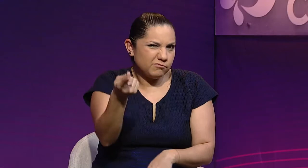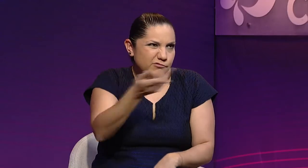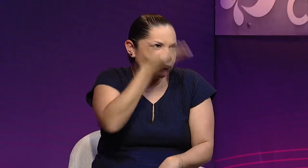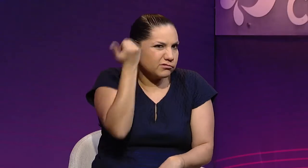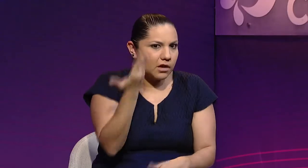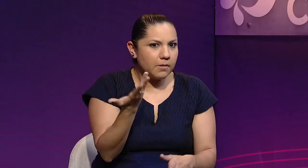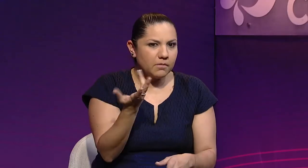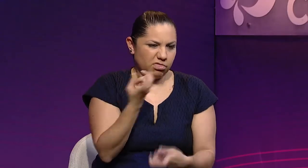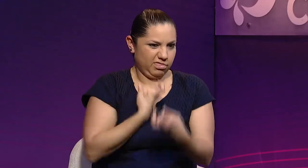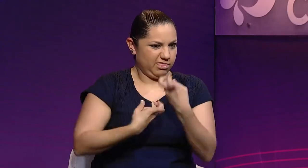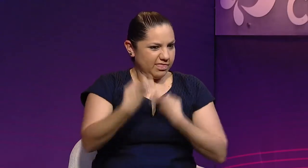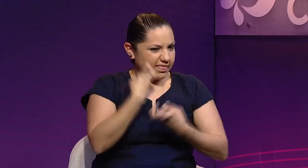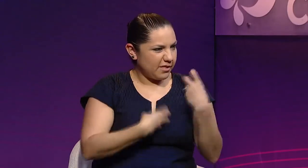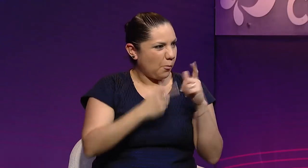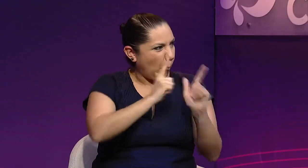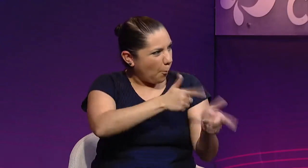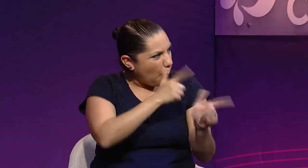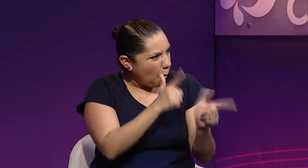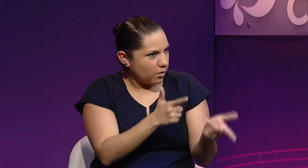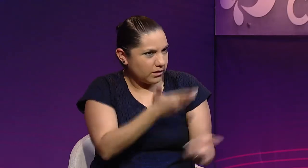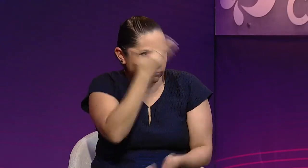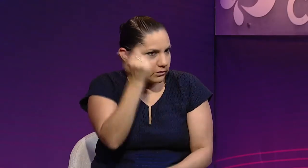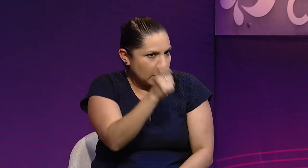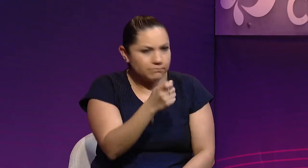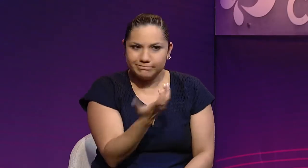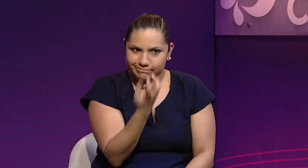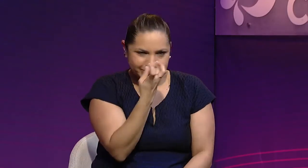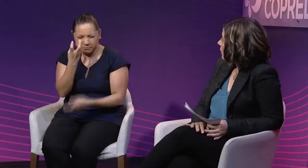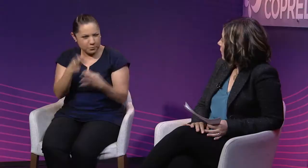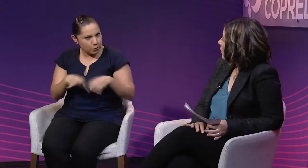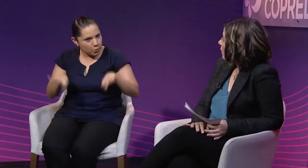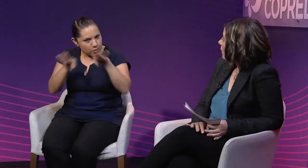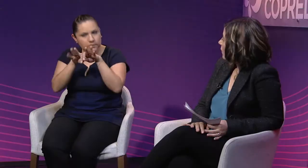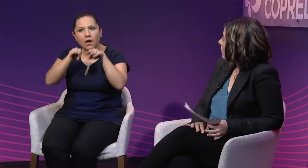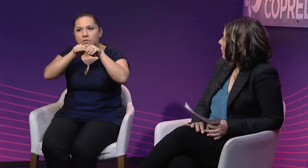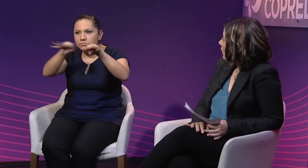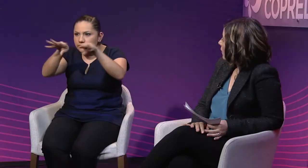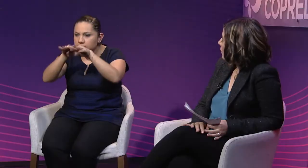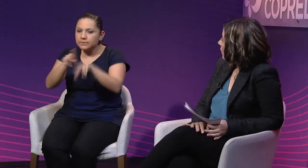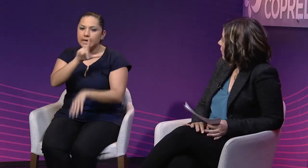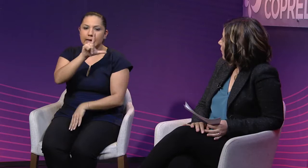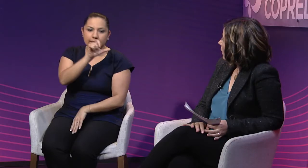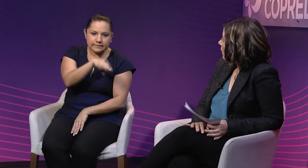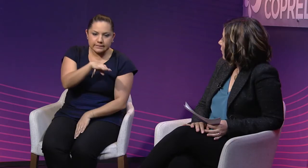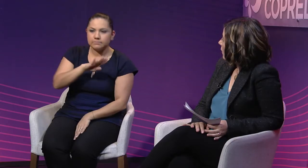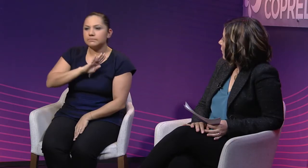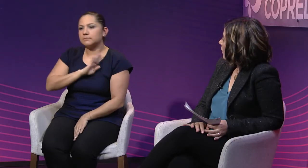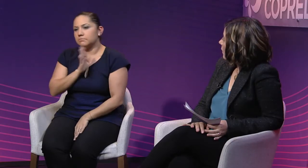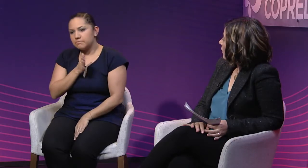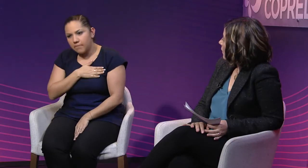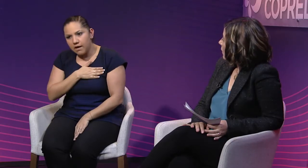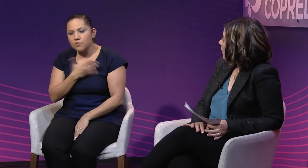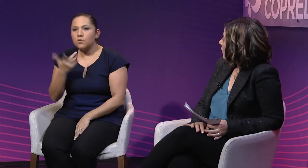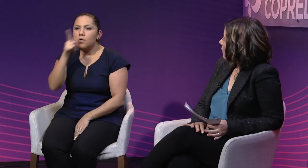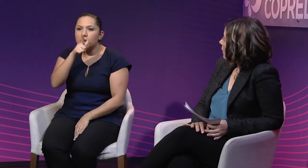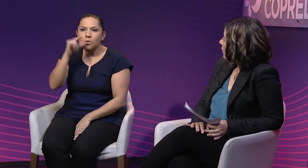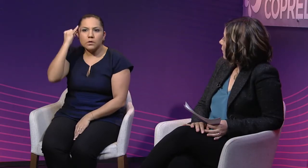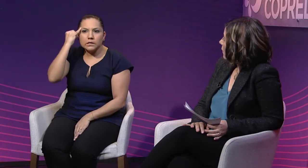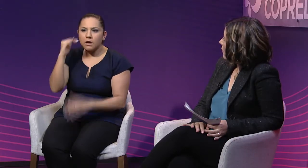con mis papás me comunicaba en lengua de señas, ¿no? Incluso algunos compañeros me veían comunicándome así y se burlaban de mí. ¿Por qué?